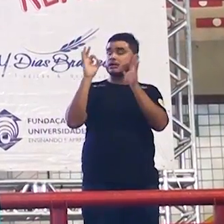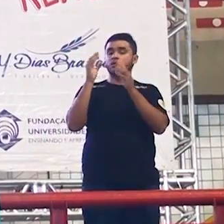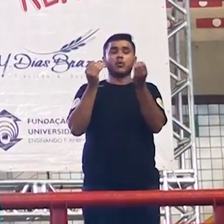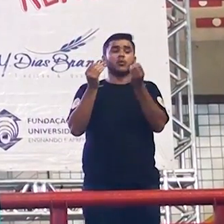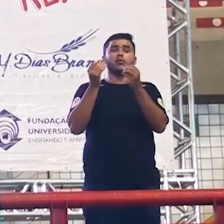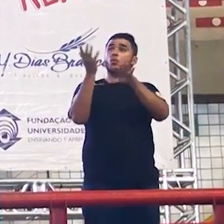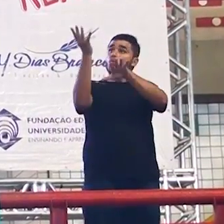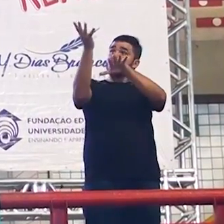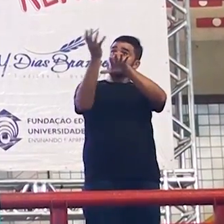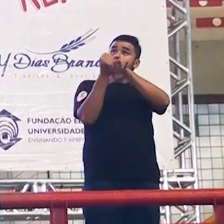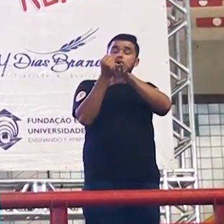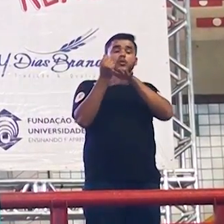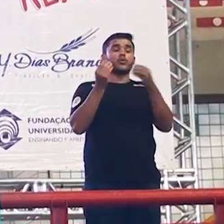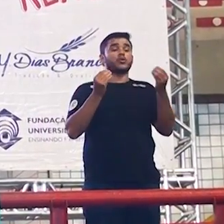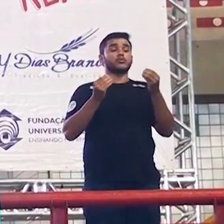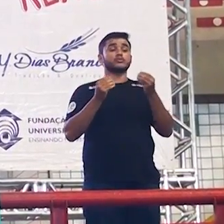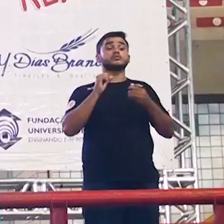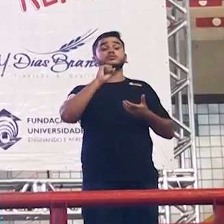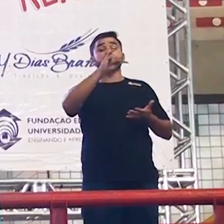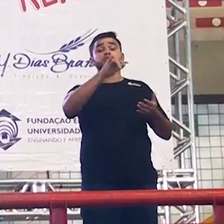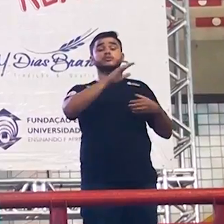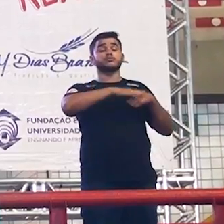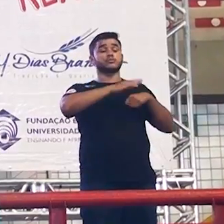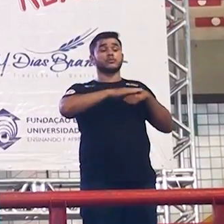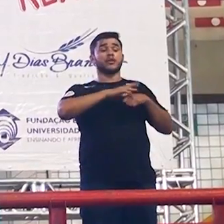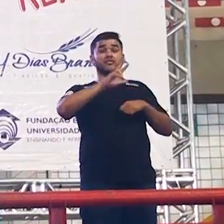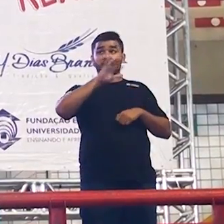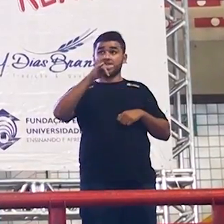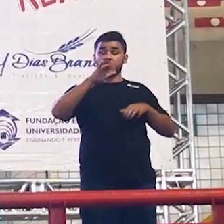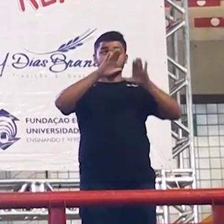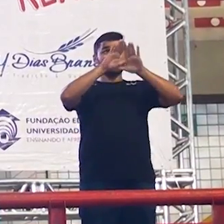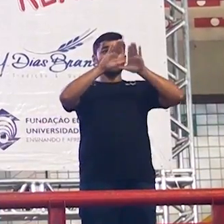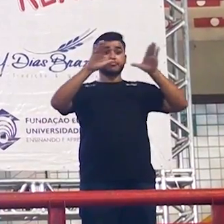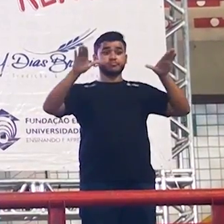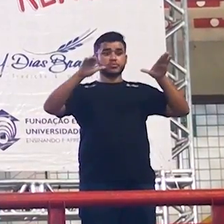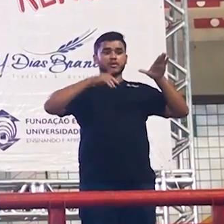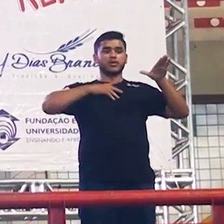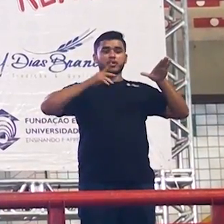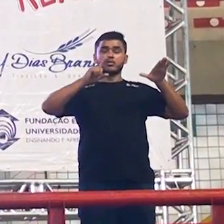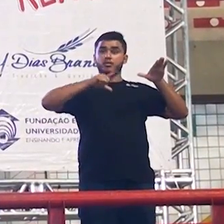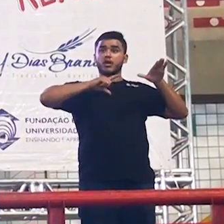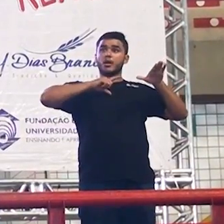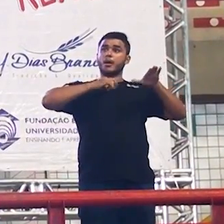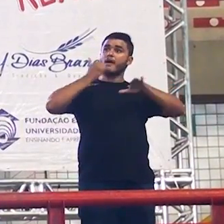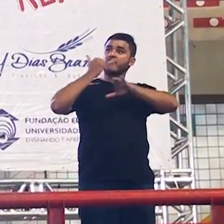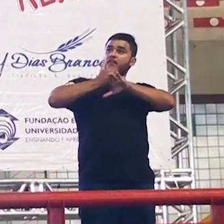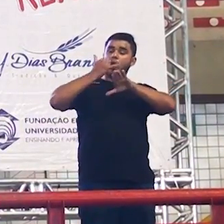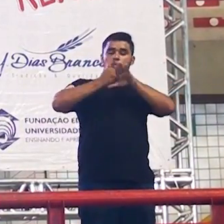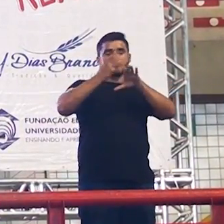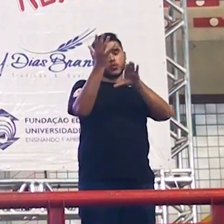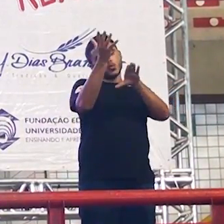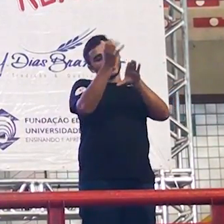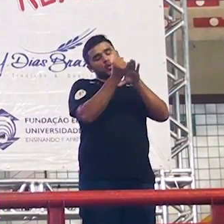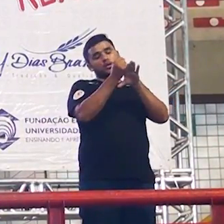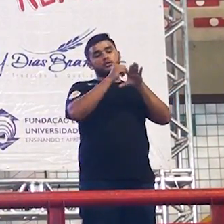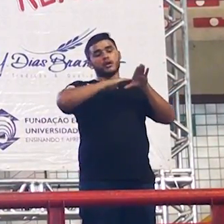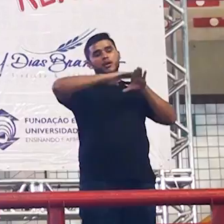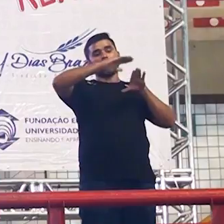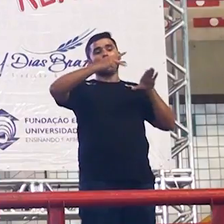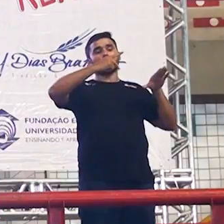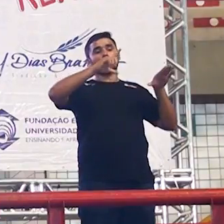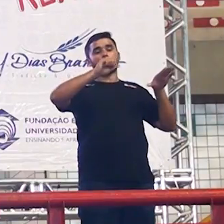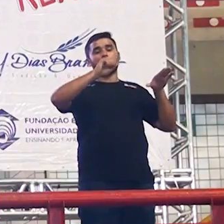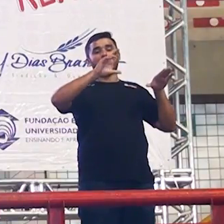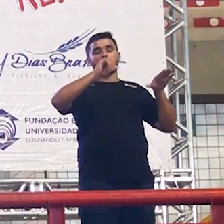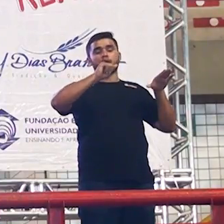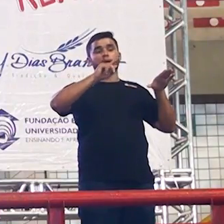portanto, só é viável instalar energia solar onde predomina sol na maior parte do ano. Não adianta querer implantar